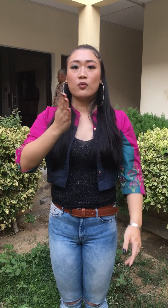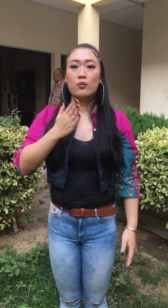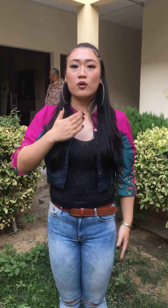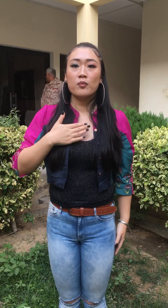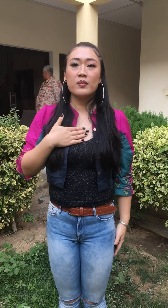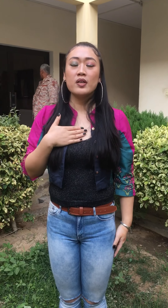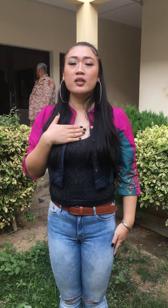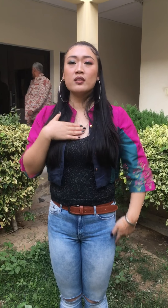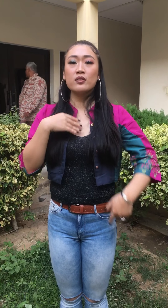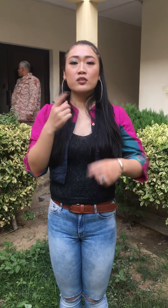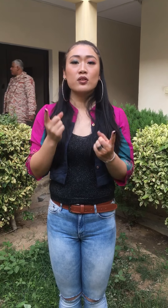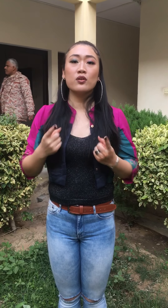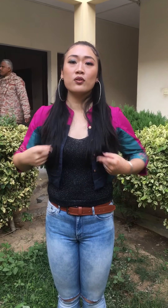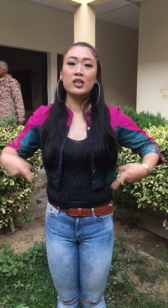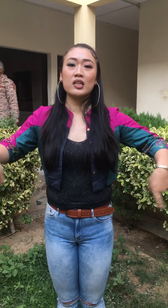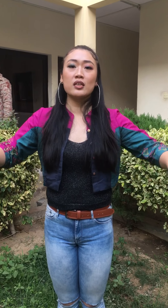样，我们都一